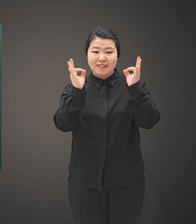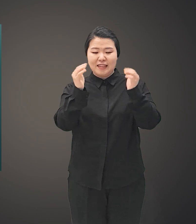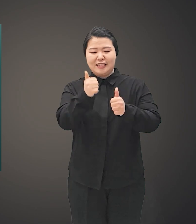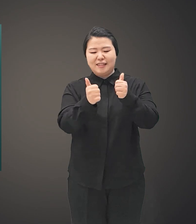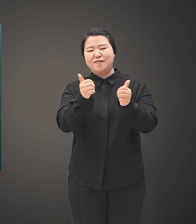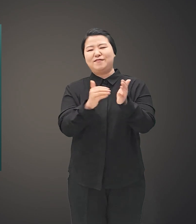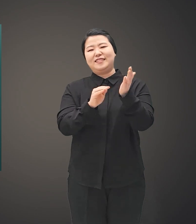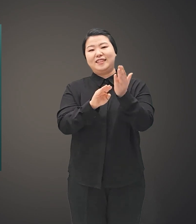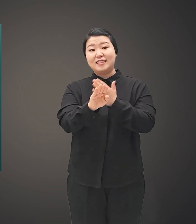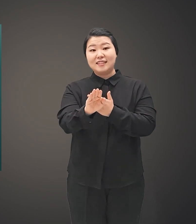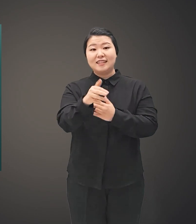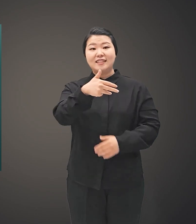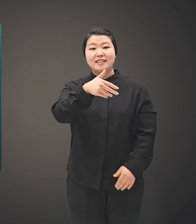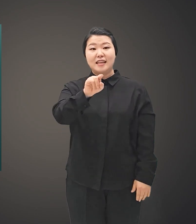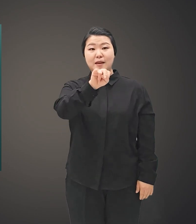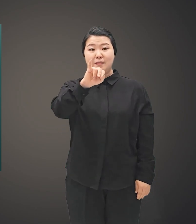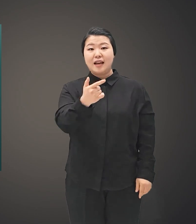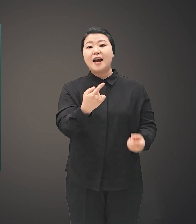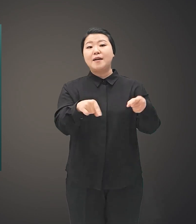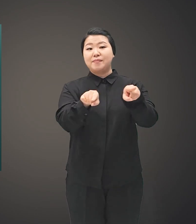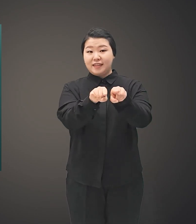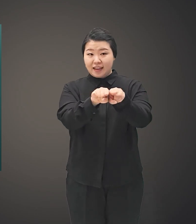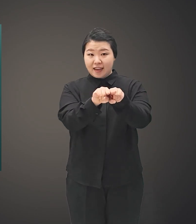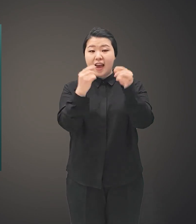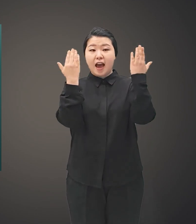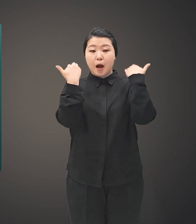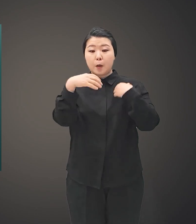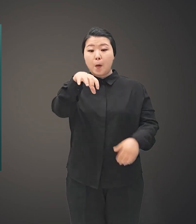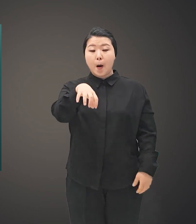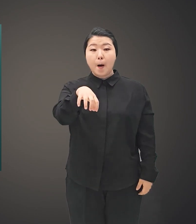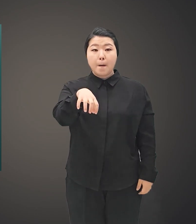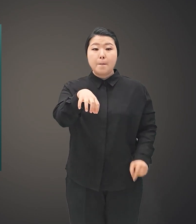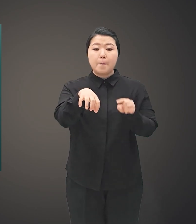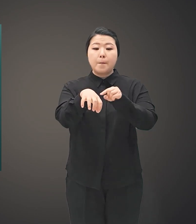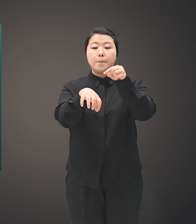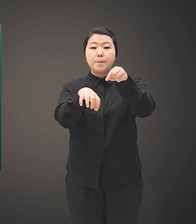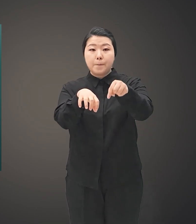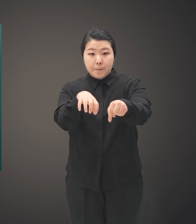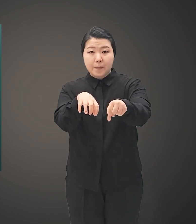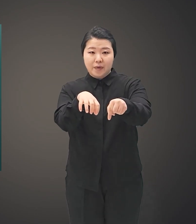시험이 끝난 기념으로 학교 앞에 생긴 사진숍으로 갔어요.